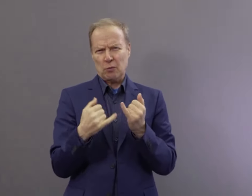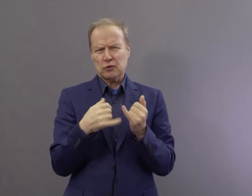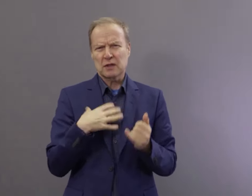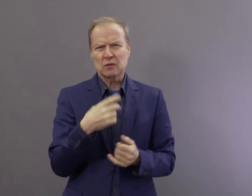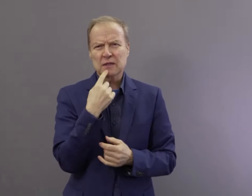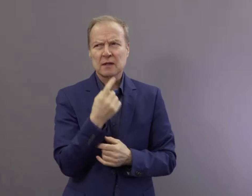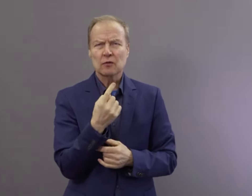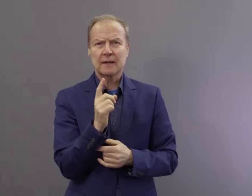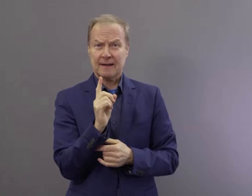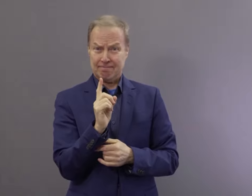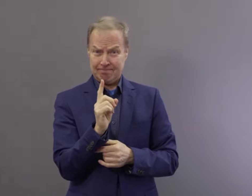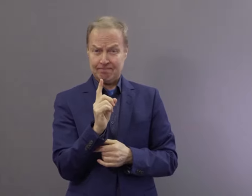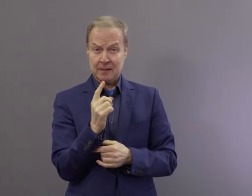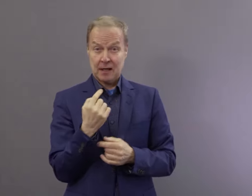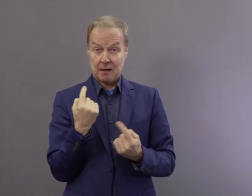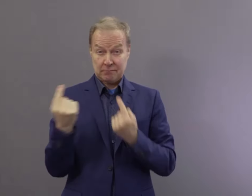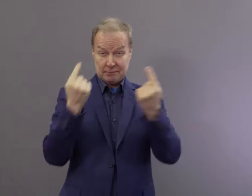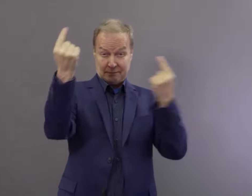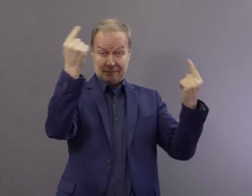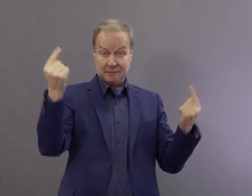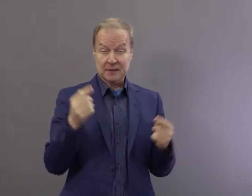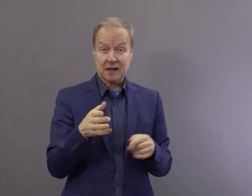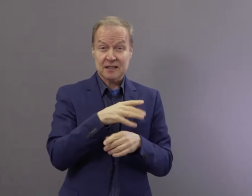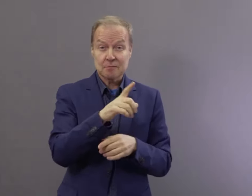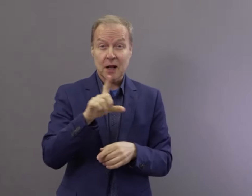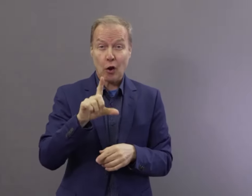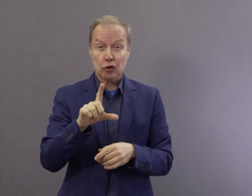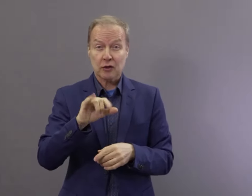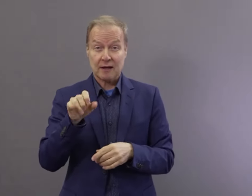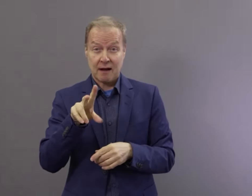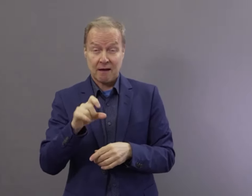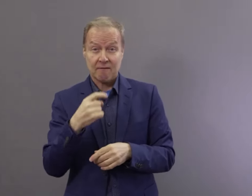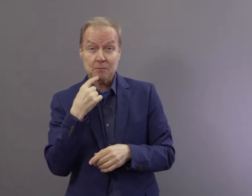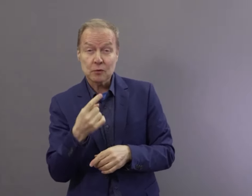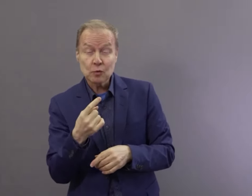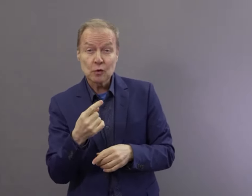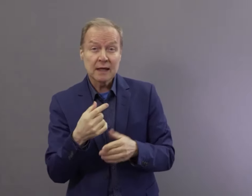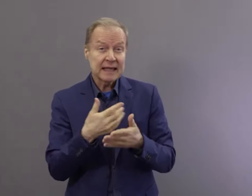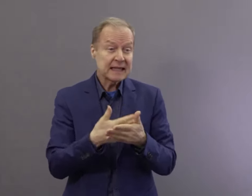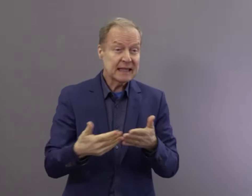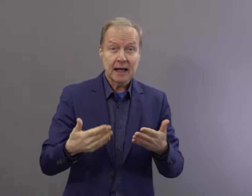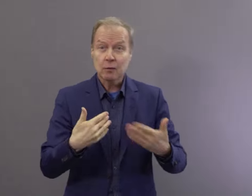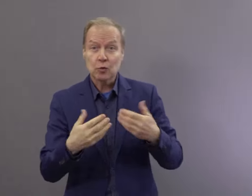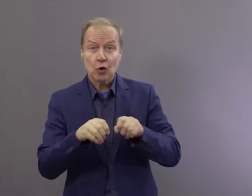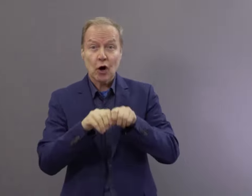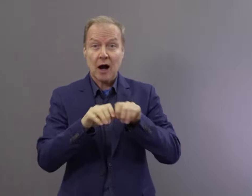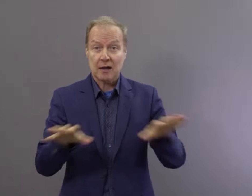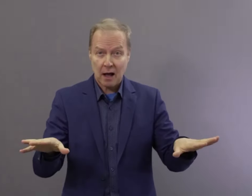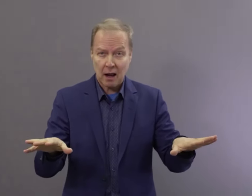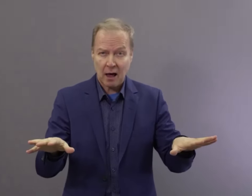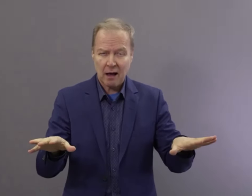tulla viittomakielisiksi ja saada viittomakieli. Ja tässä tarvitaan meitä kaikkia todellakin. Ja Lotta Jalla puhui